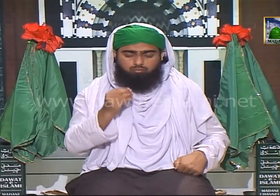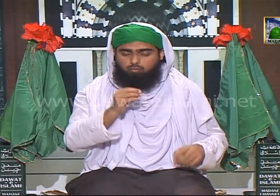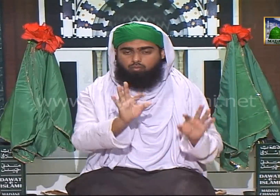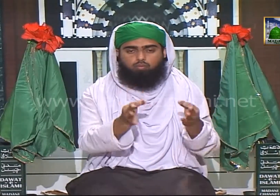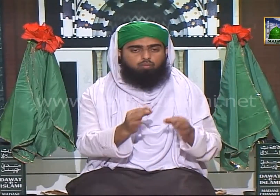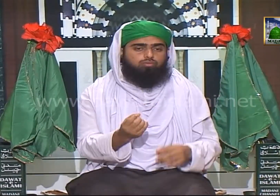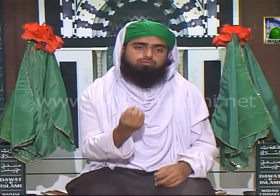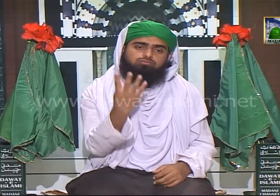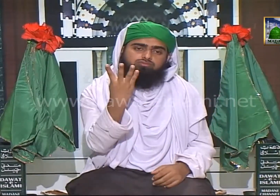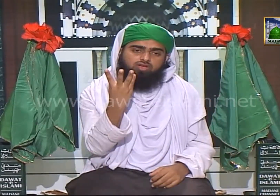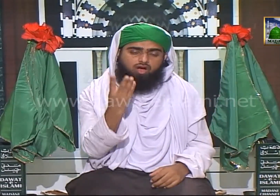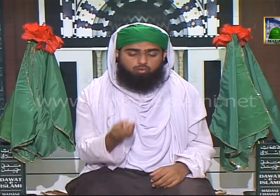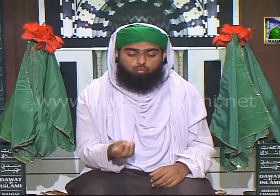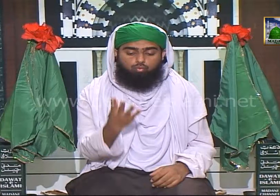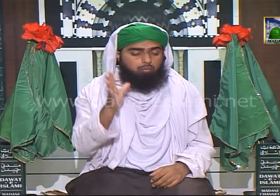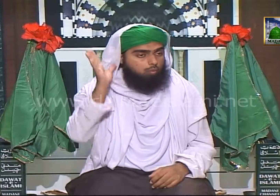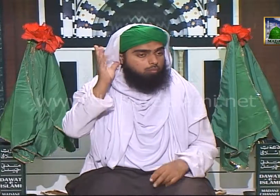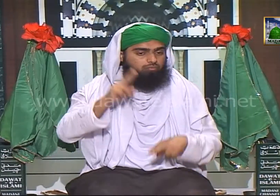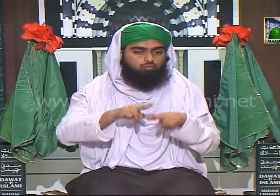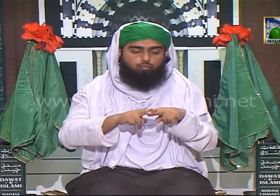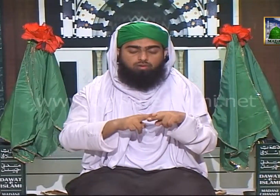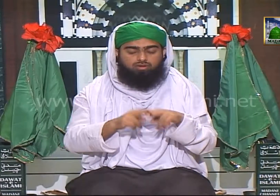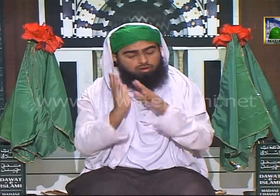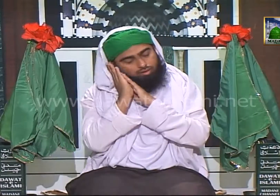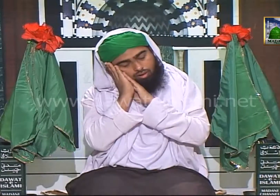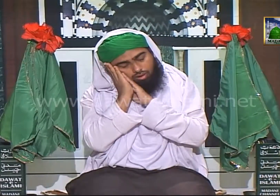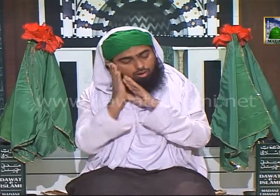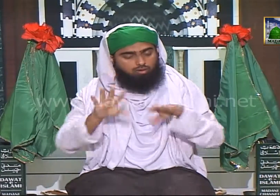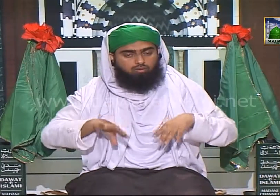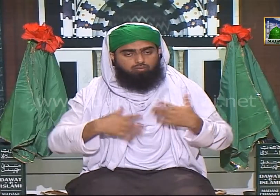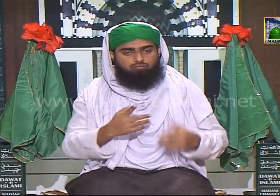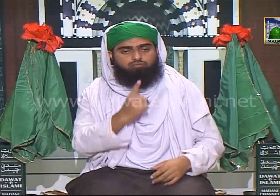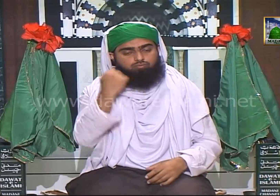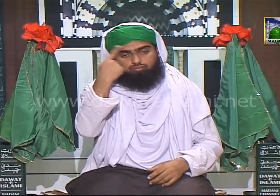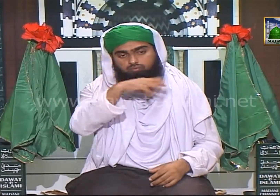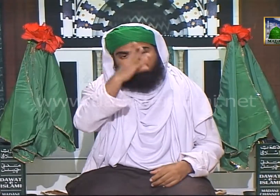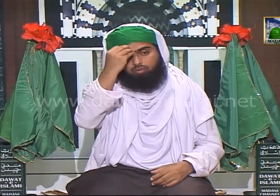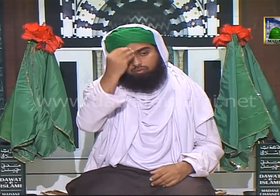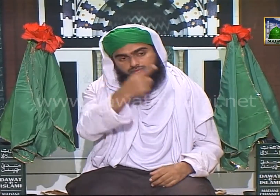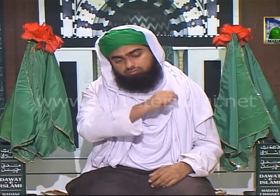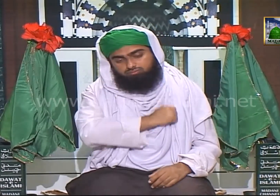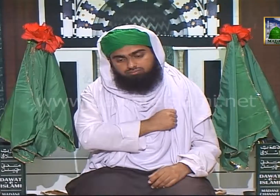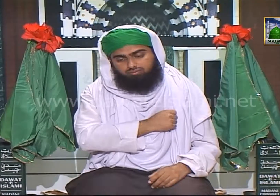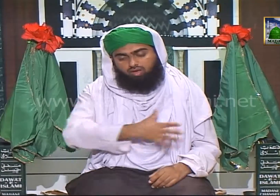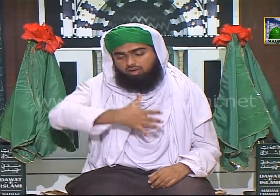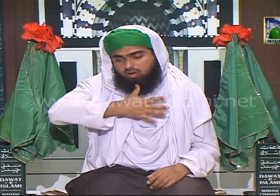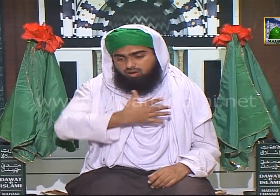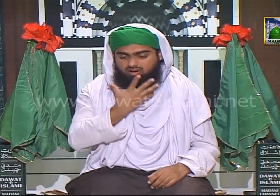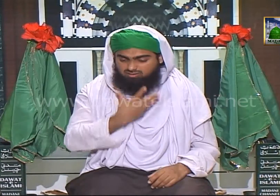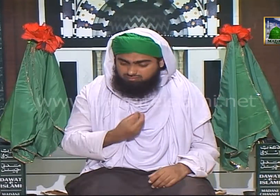तो हो जाती है ना, फजर का छोड़ लो खता है नहीं, 4 तो हो ही जाती है। इसके अलावा चेहरे पर दाढ़ी ये भी नहीं, हराम है अलग, पता ही नहीं होता ना,